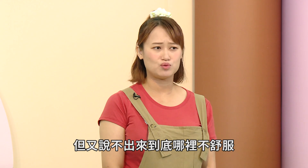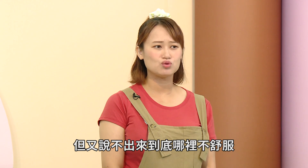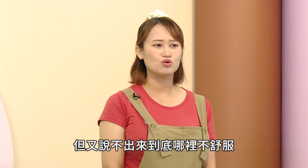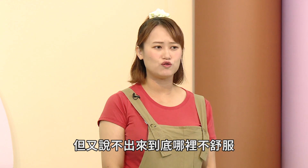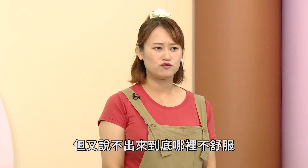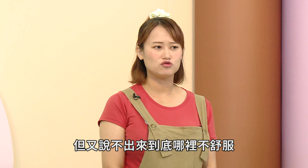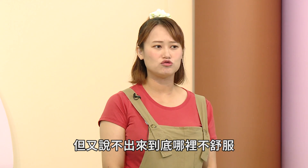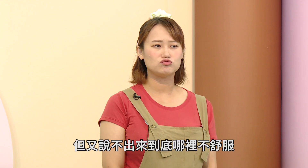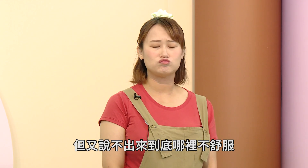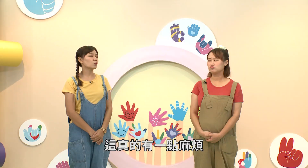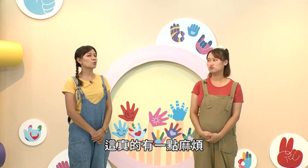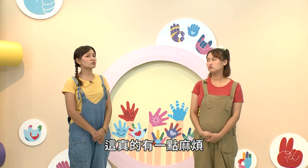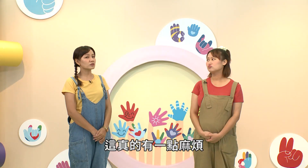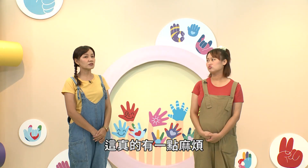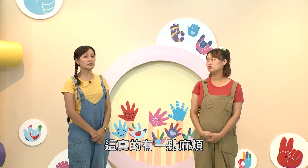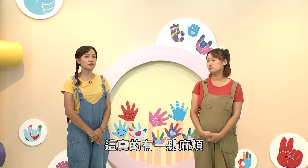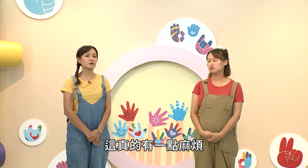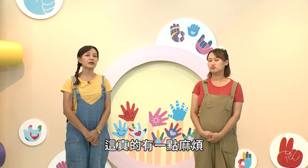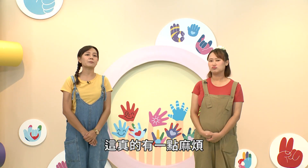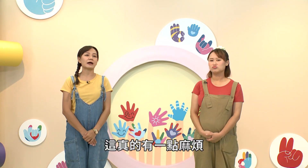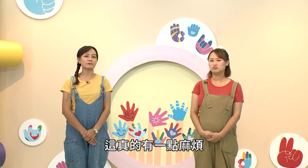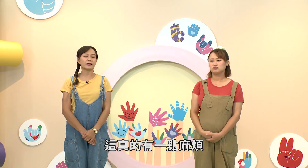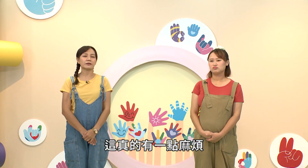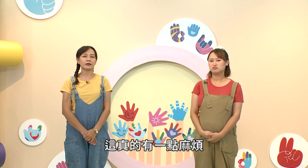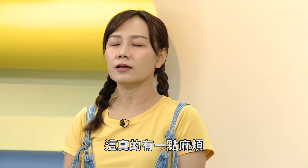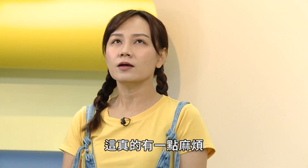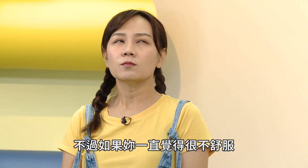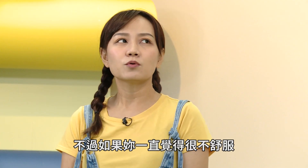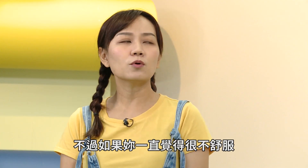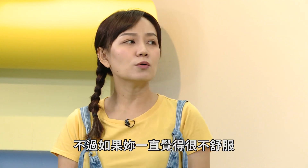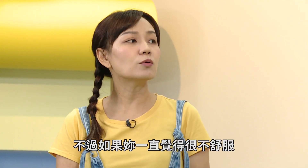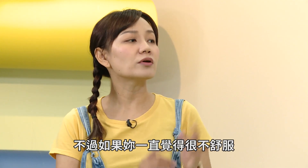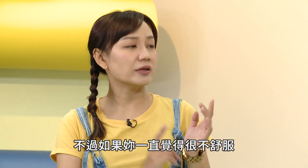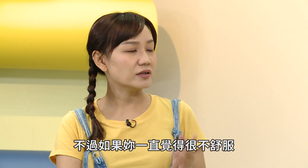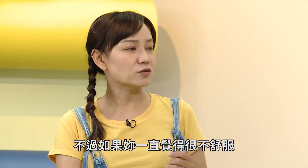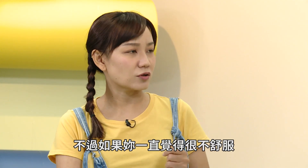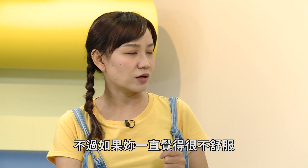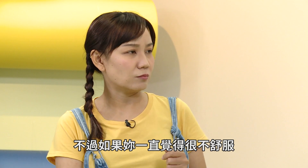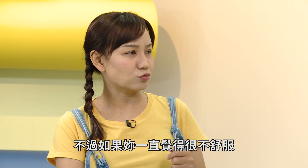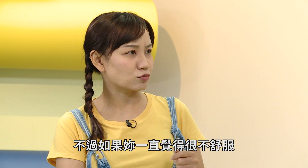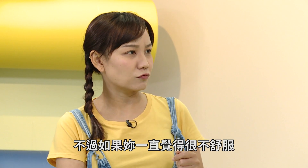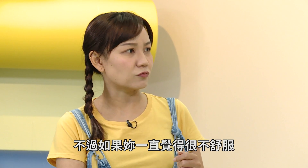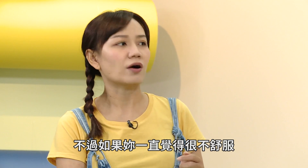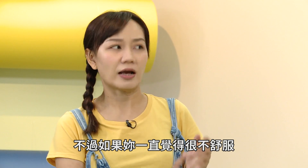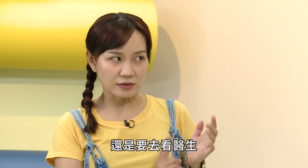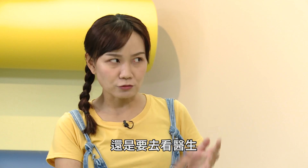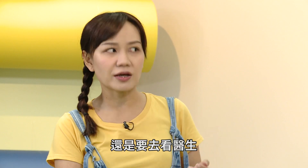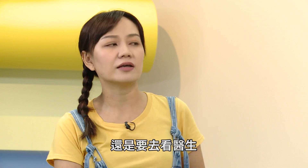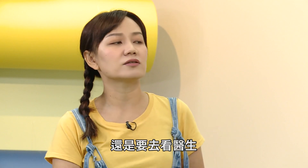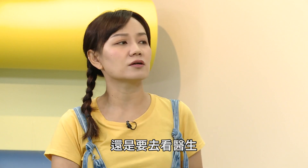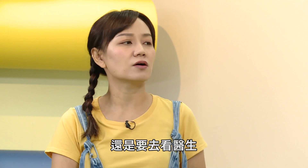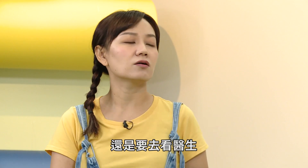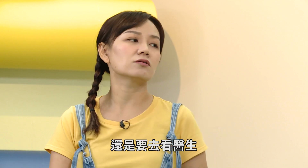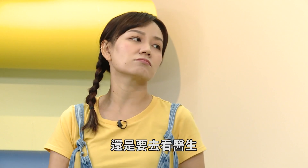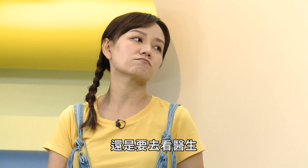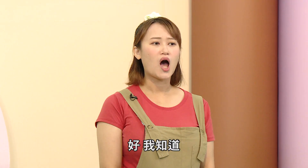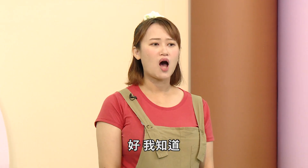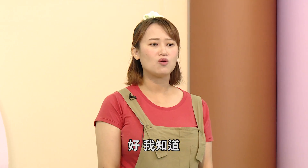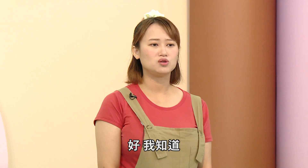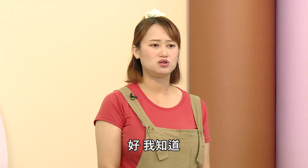舒服。哦， 这真的有一点麻烦耶。不过如果你一直觉得很不舒服，还是要去看医生哦。 好，我知